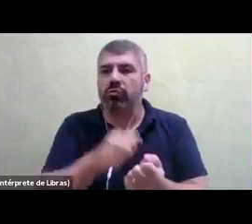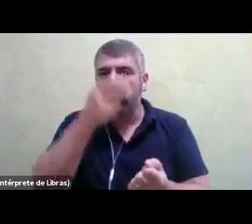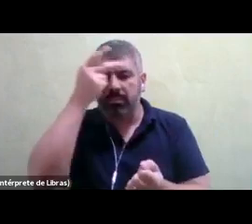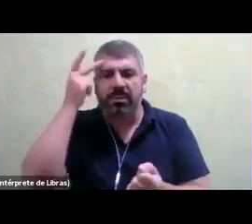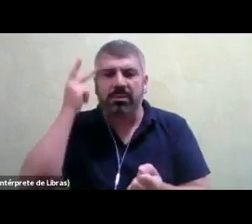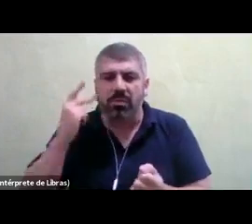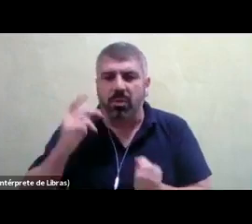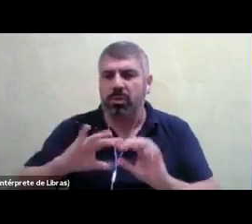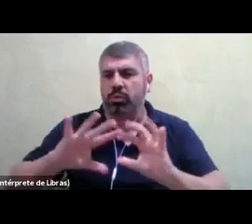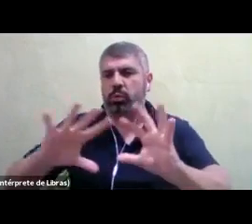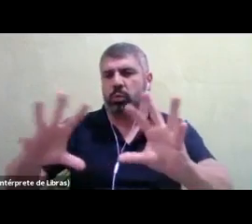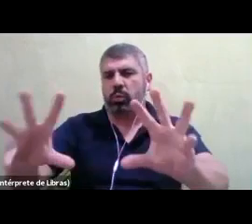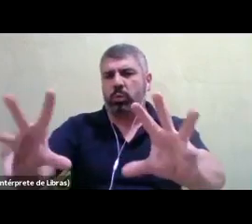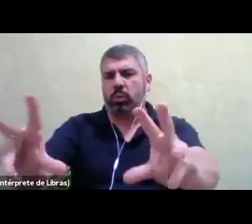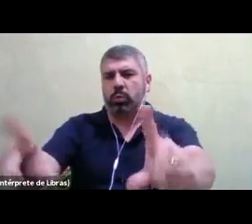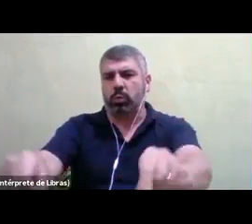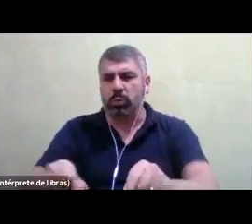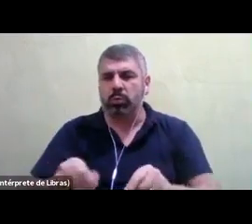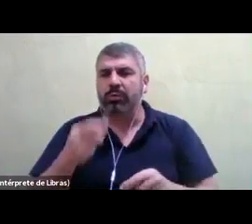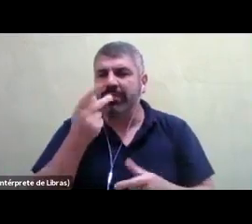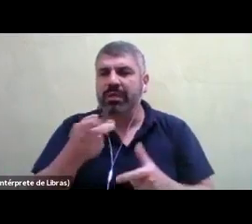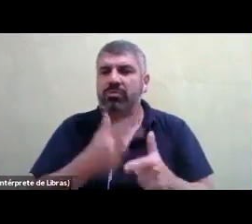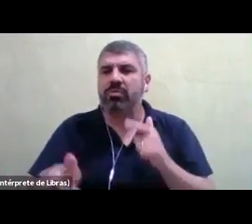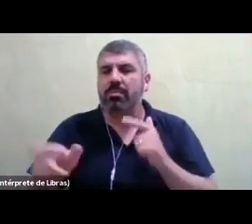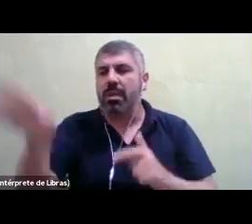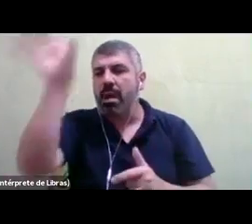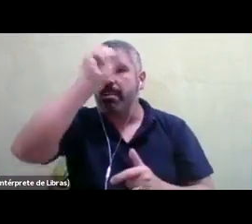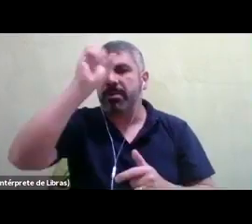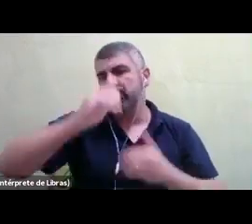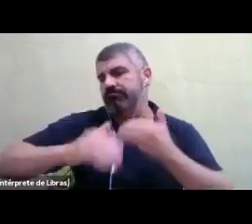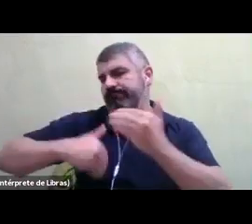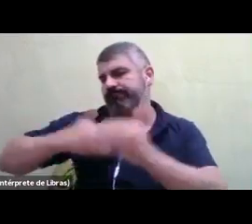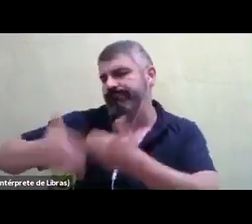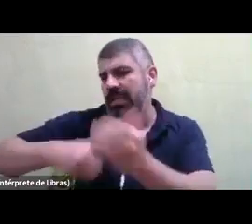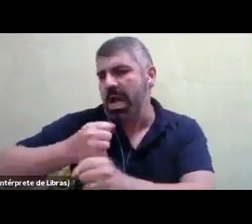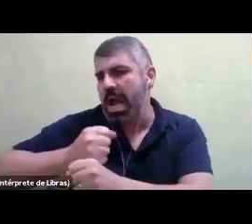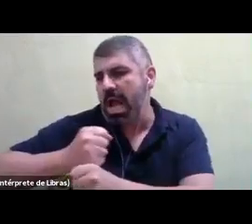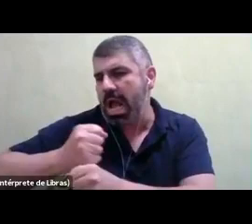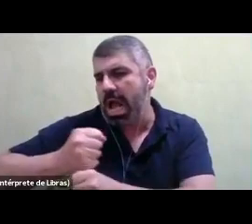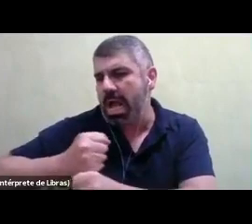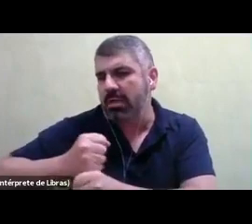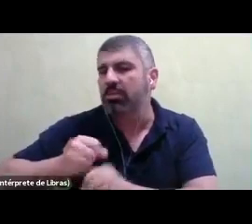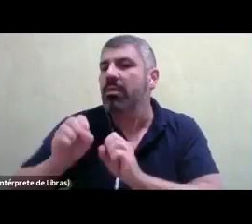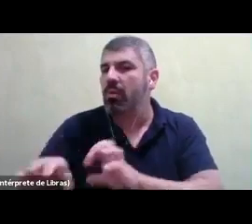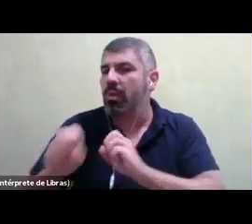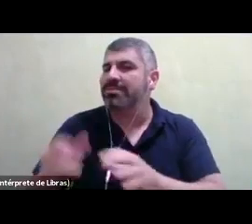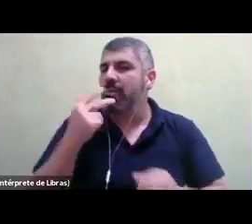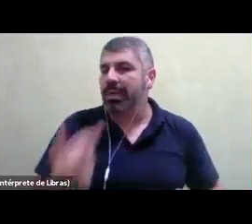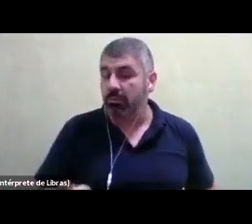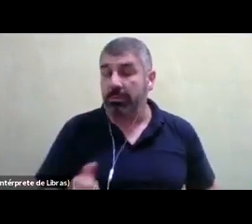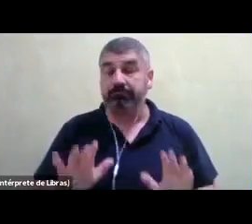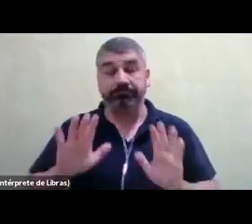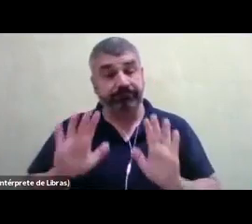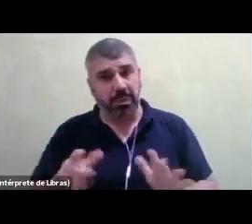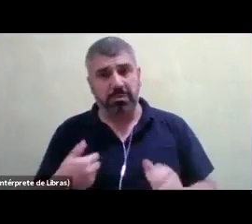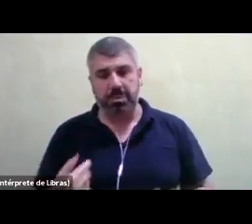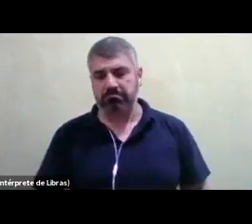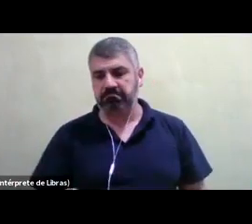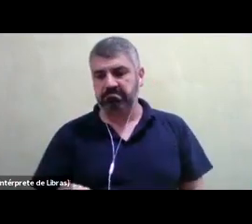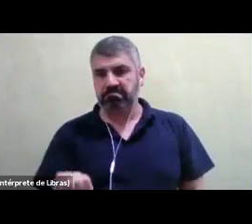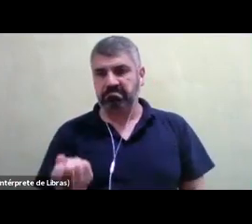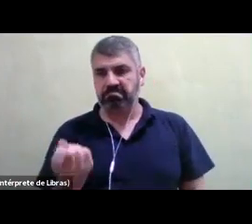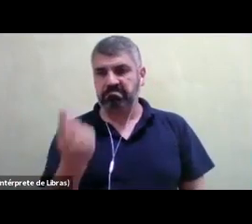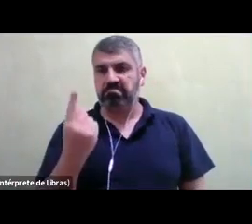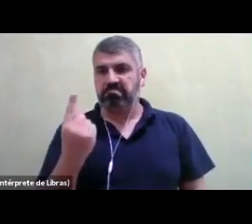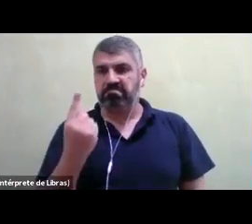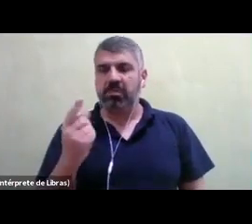o nosso percurso de aprendizado ao longo de todos esses anos. Então, me causa muita estranheza, né, essa ideia